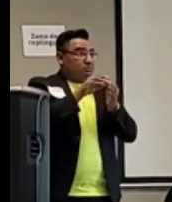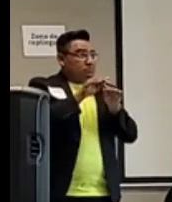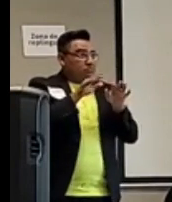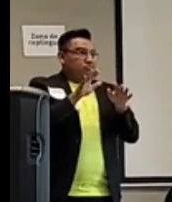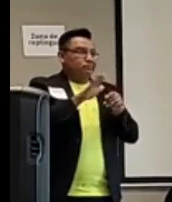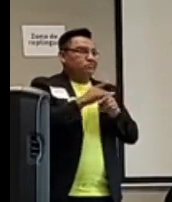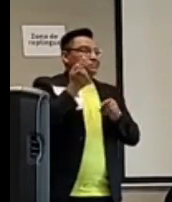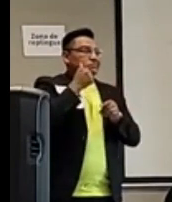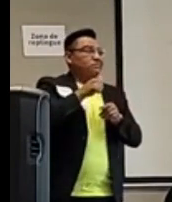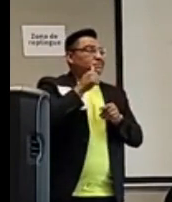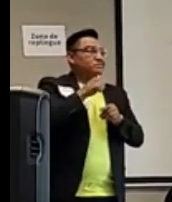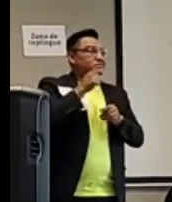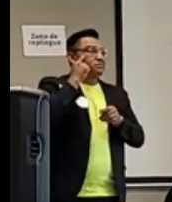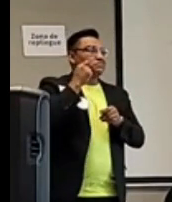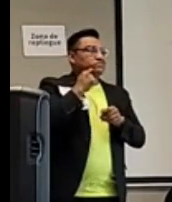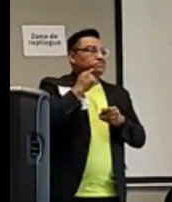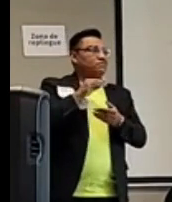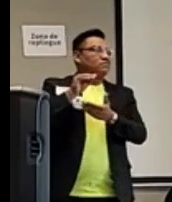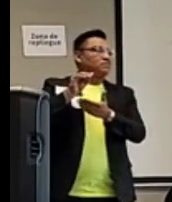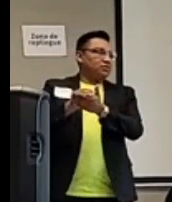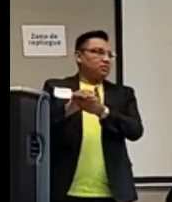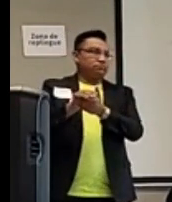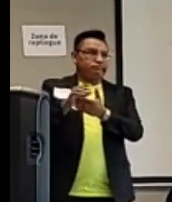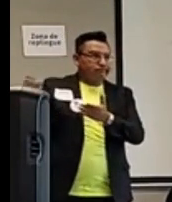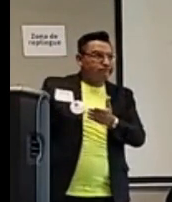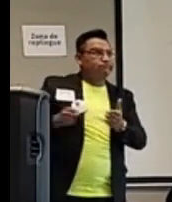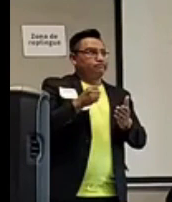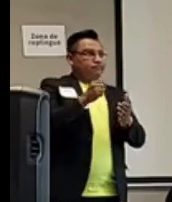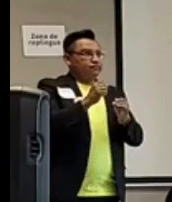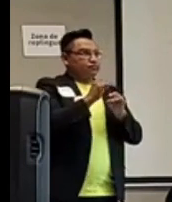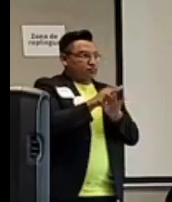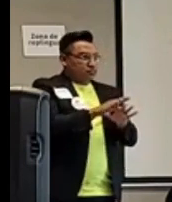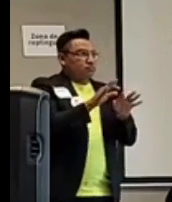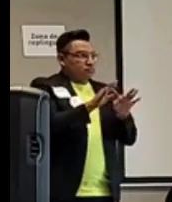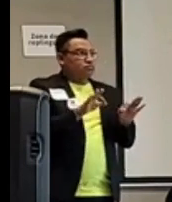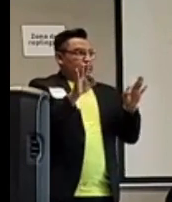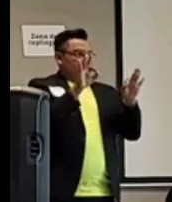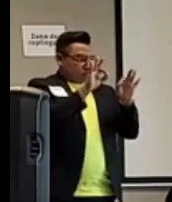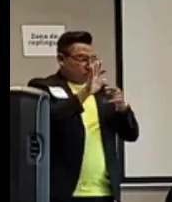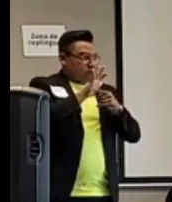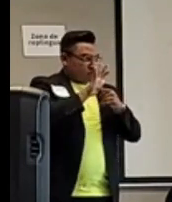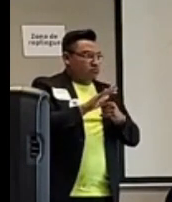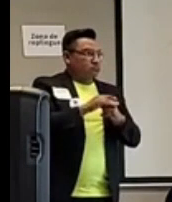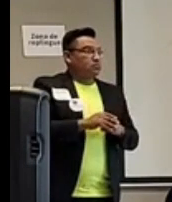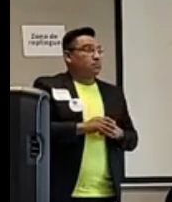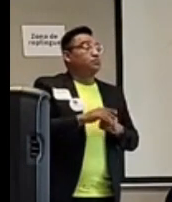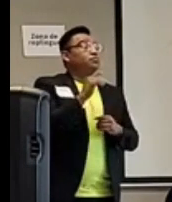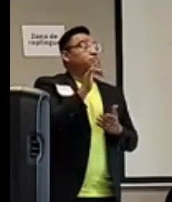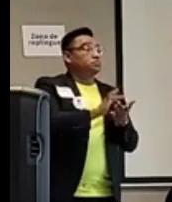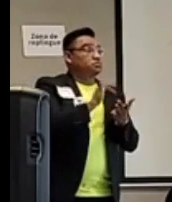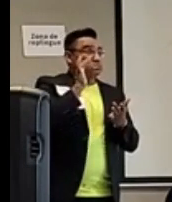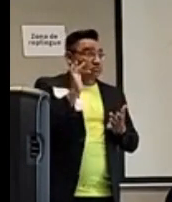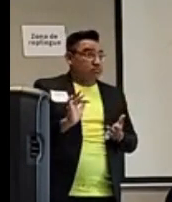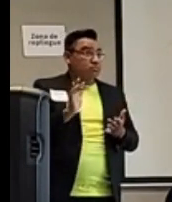olvidamos de la comunidad sorda que también tienen derecho a la información entonces muchísimas gracias los invitamos a